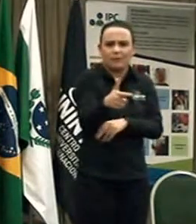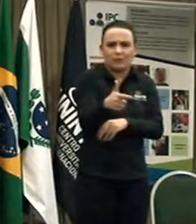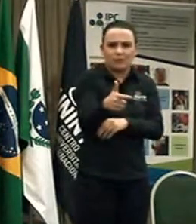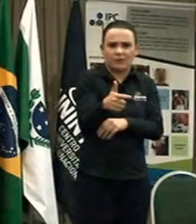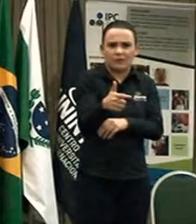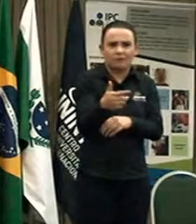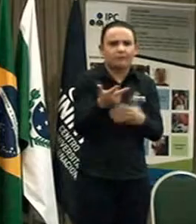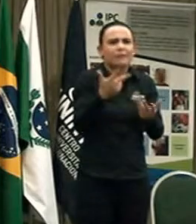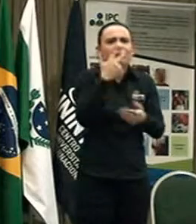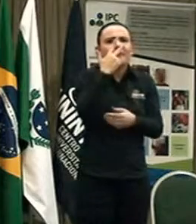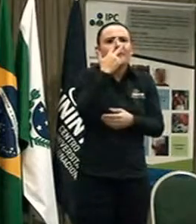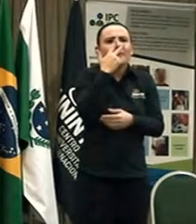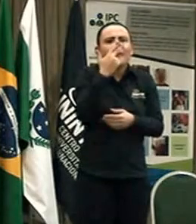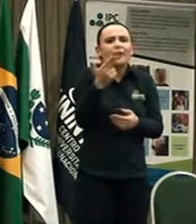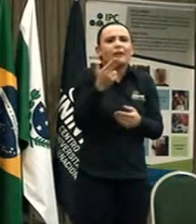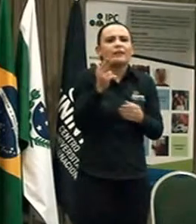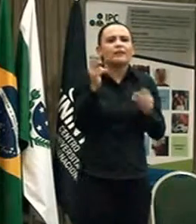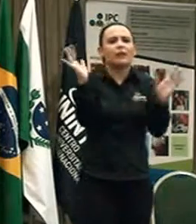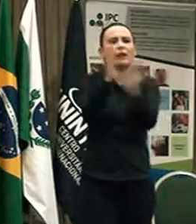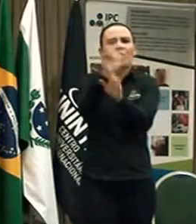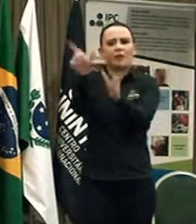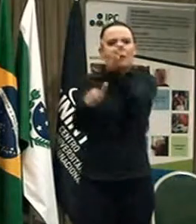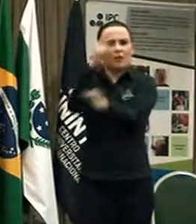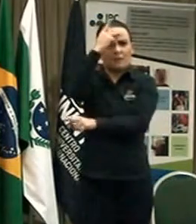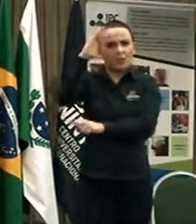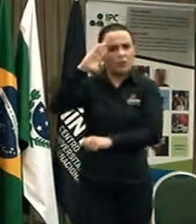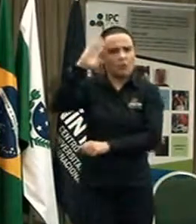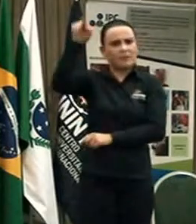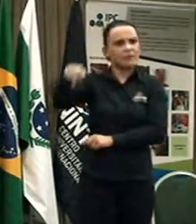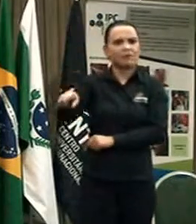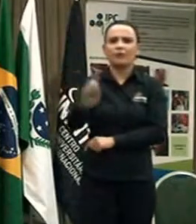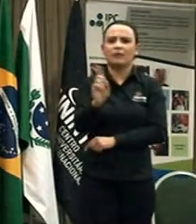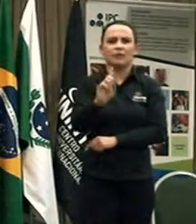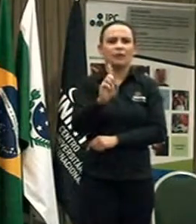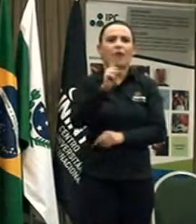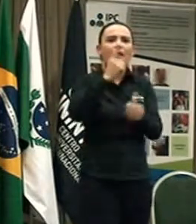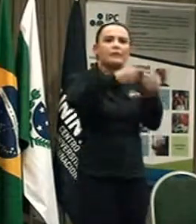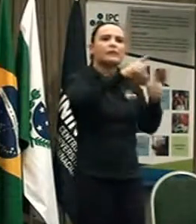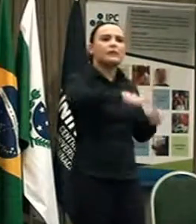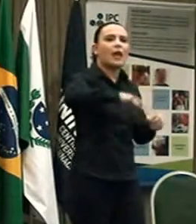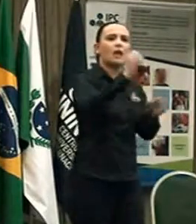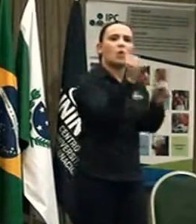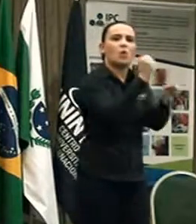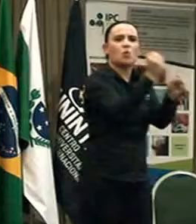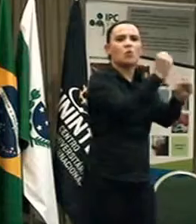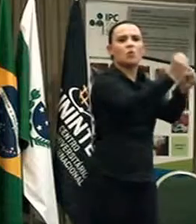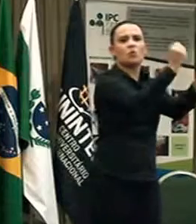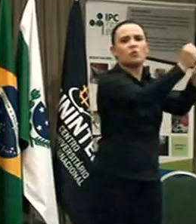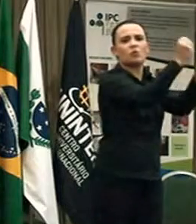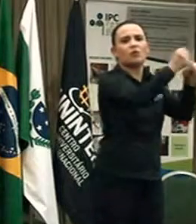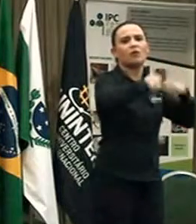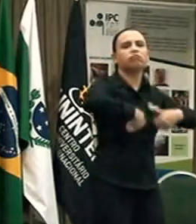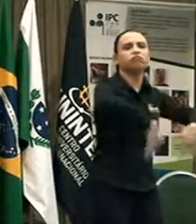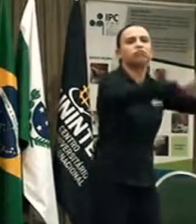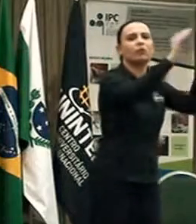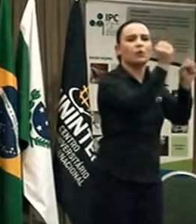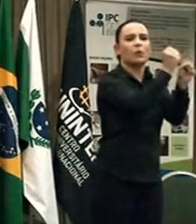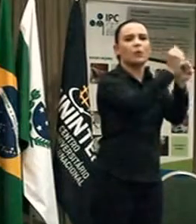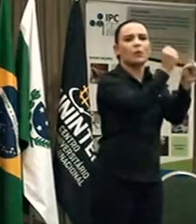seja prioridade. Essa é uma conclusão. Tá bom, e daí, professor? O que fazer com essa conclusão?